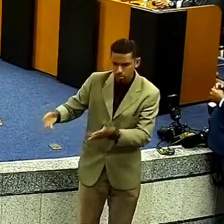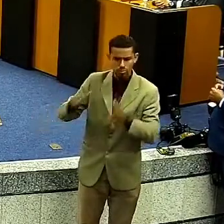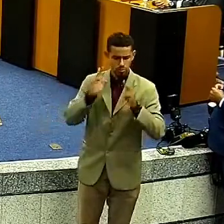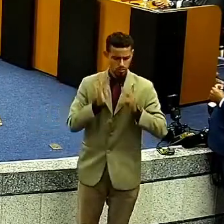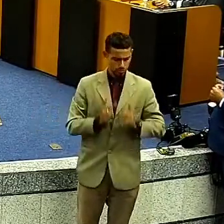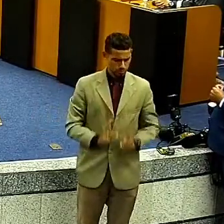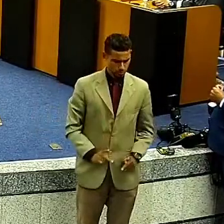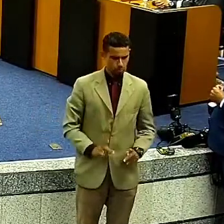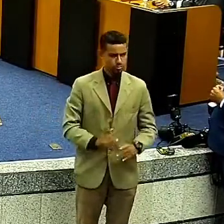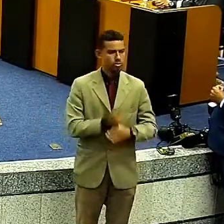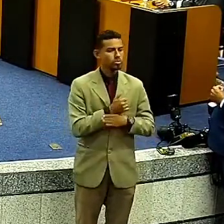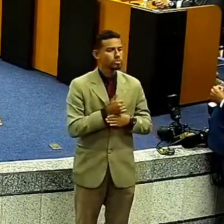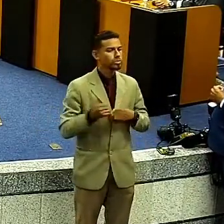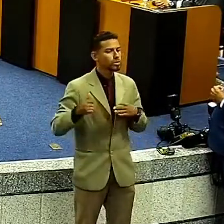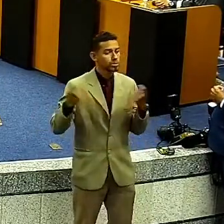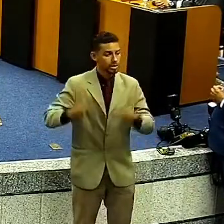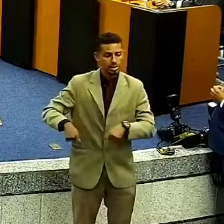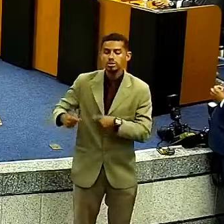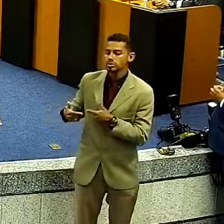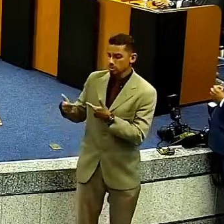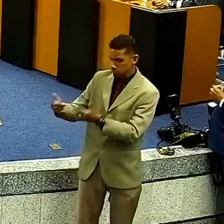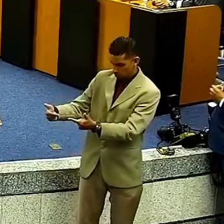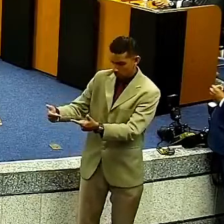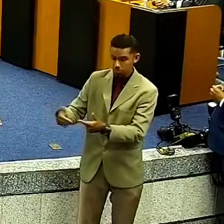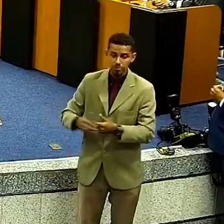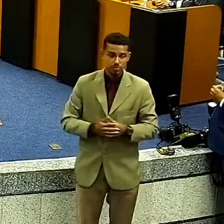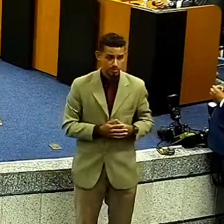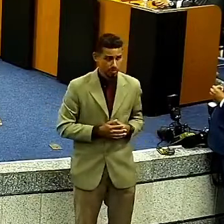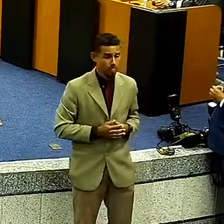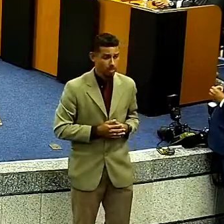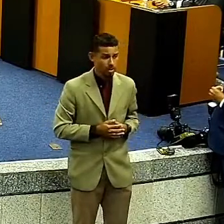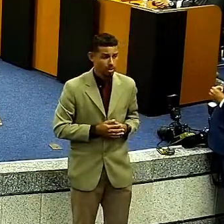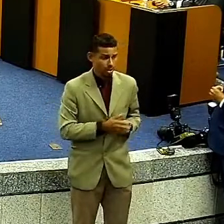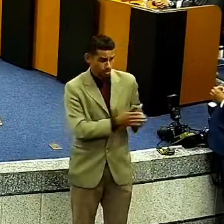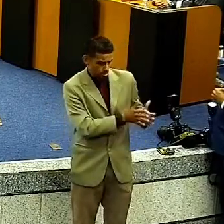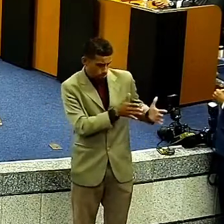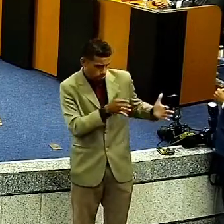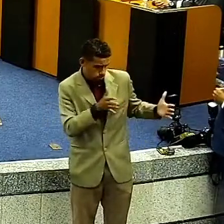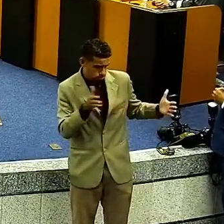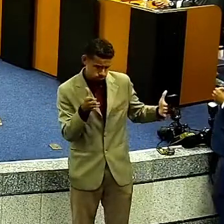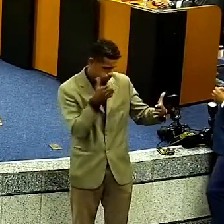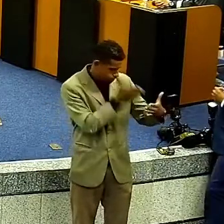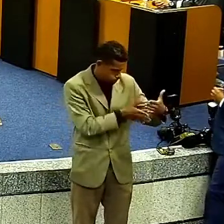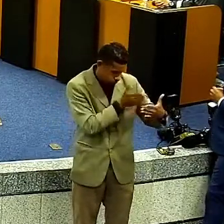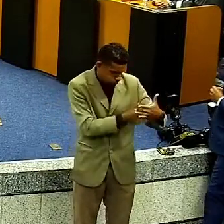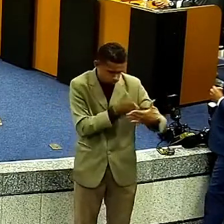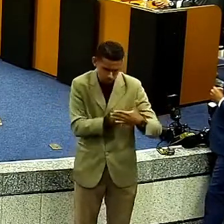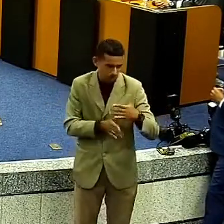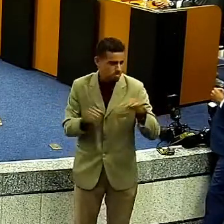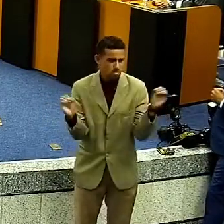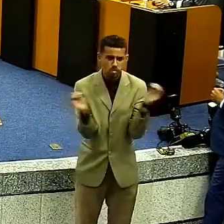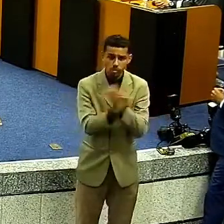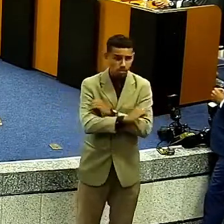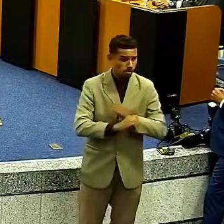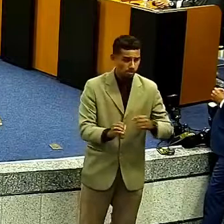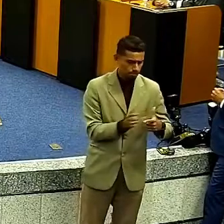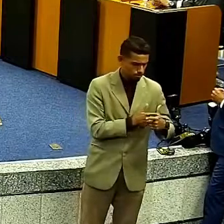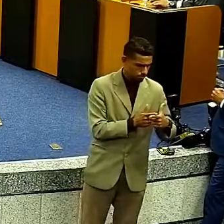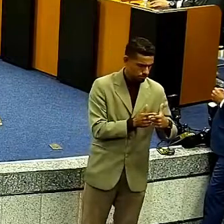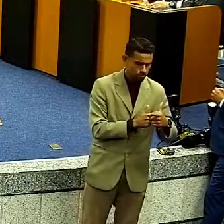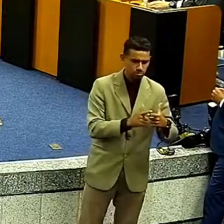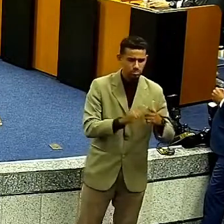postura moral ele precisa também de sorte eu passo pelo eleitoral sem ter enfrentado nenhum grande problema que